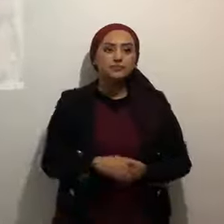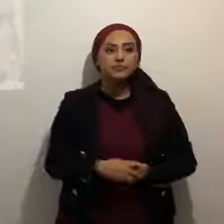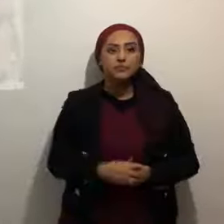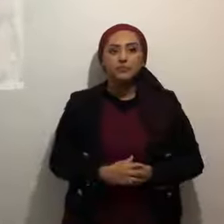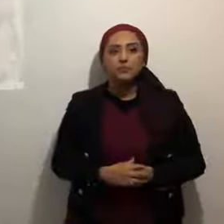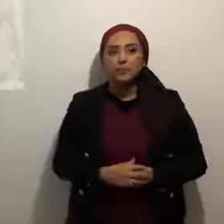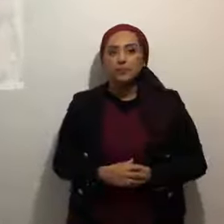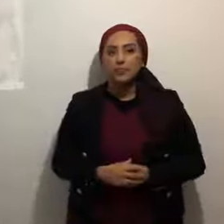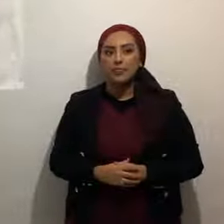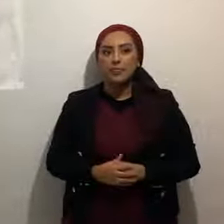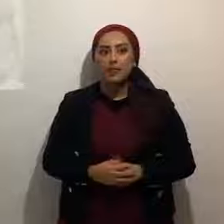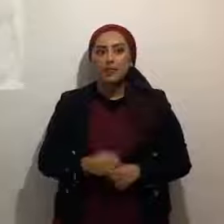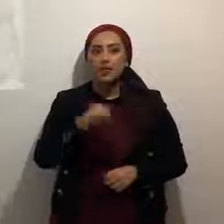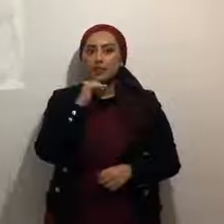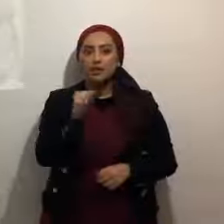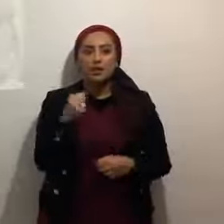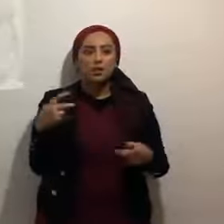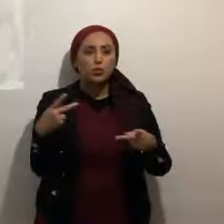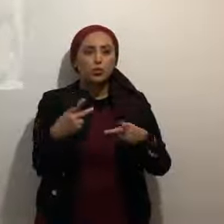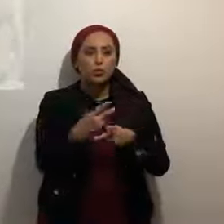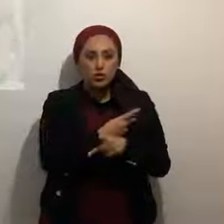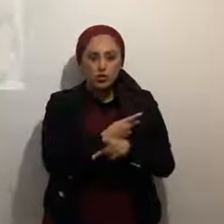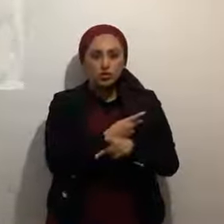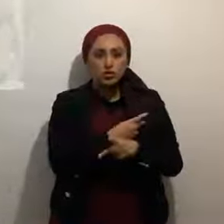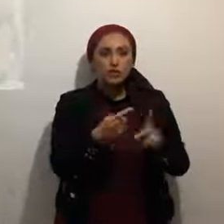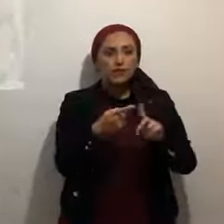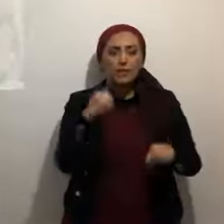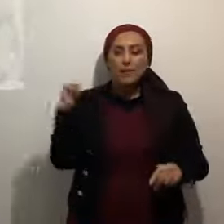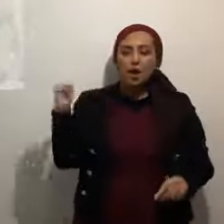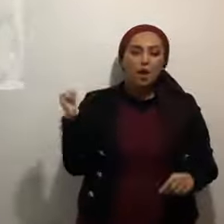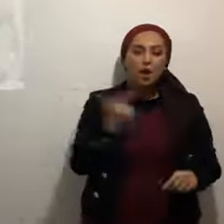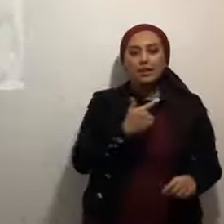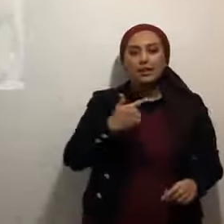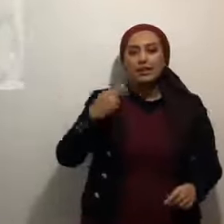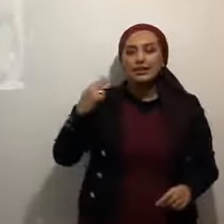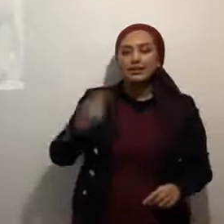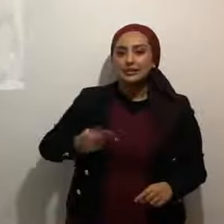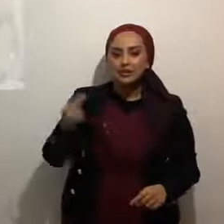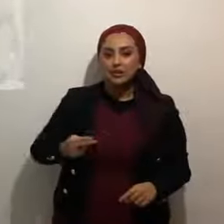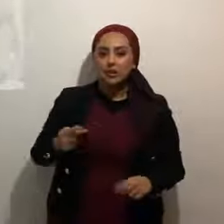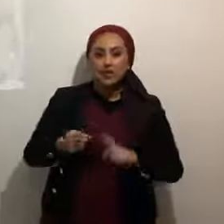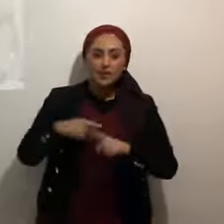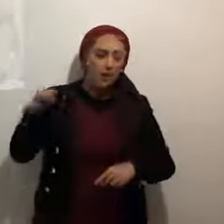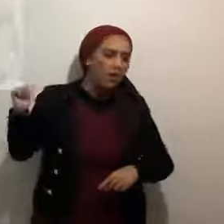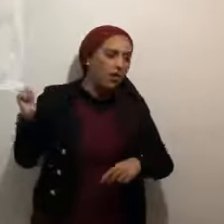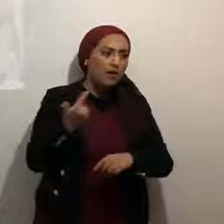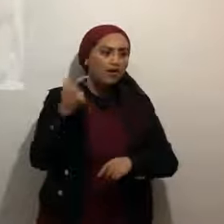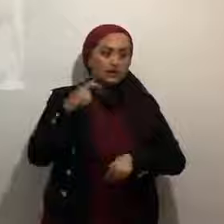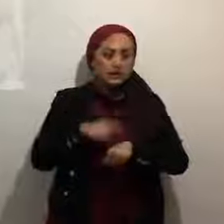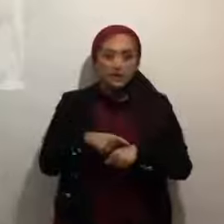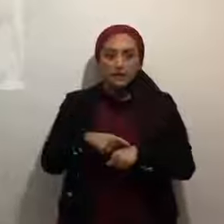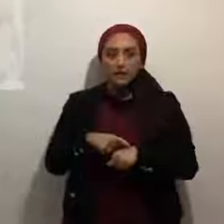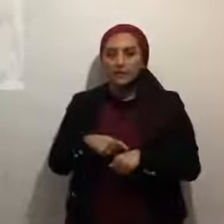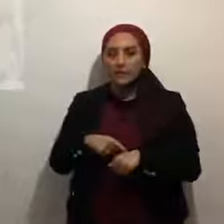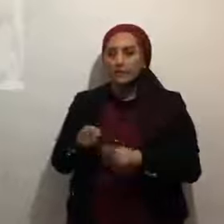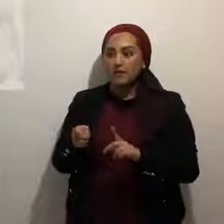esta generación es la peor de toda la historia, de todos los tiempos, de toda la